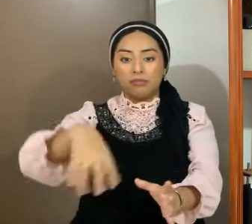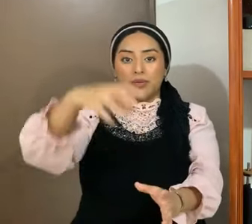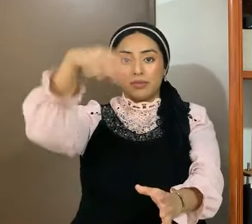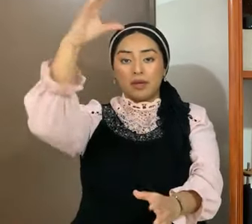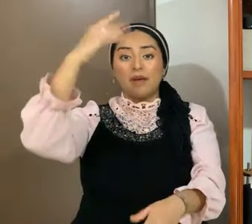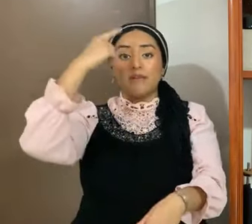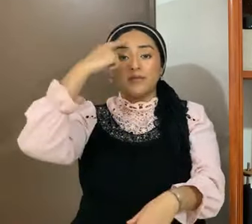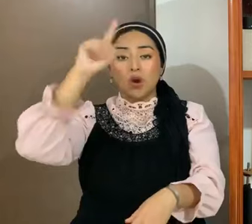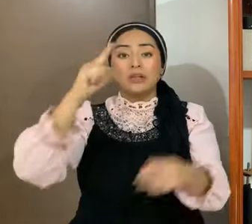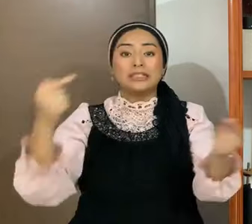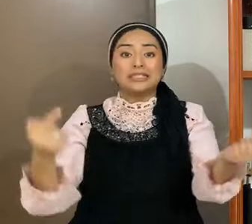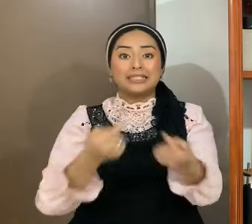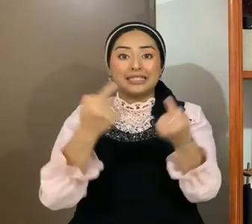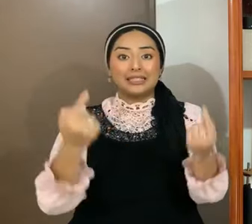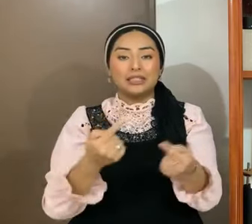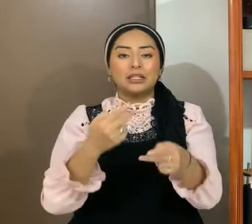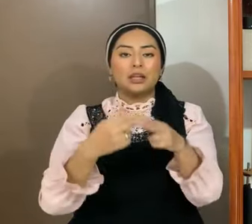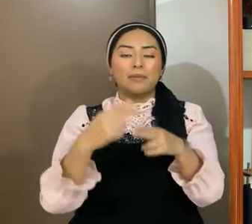hatat,